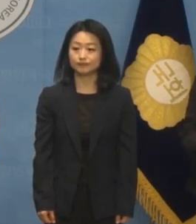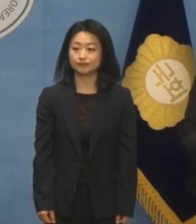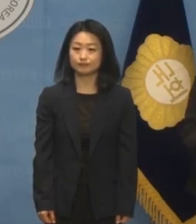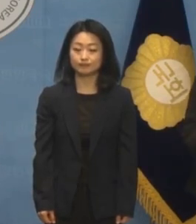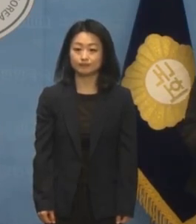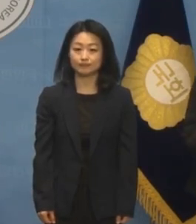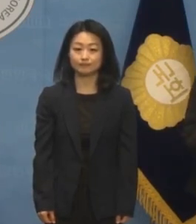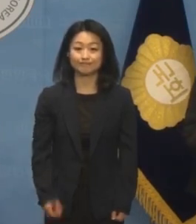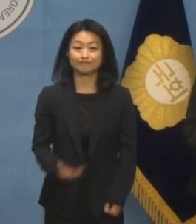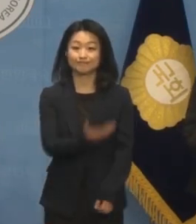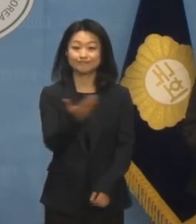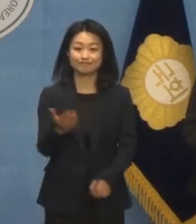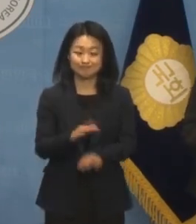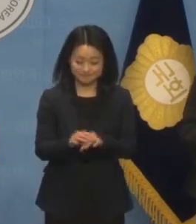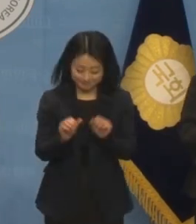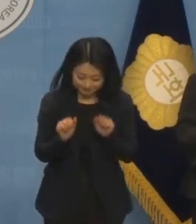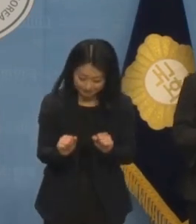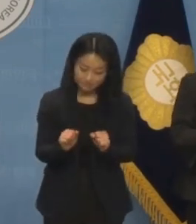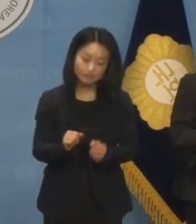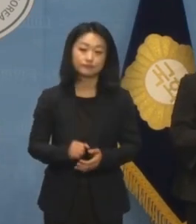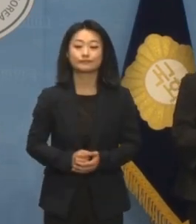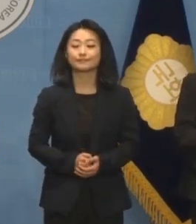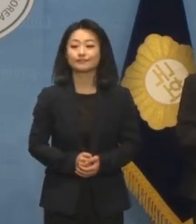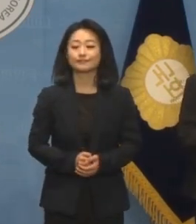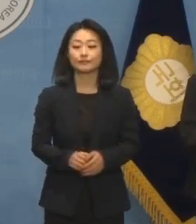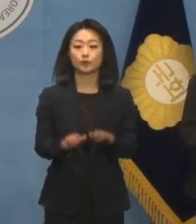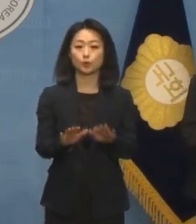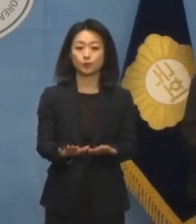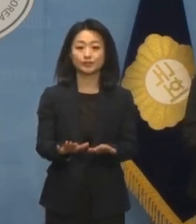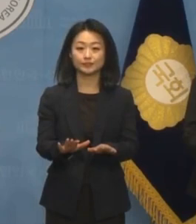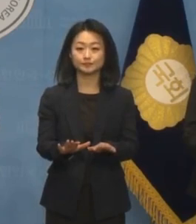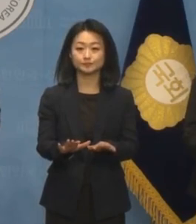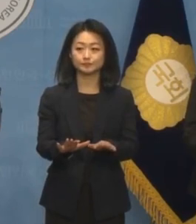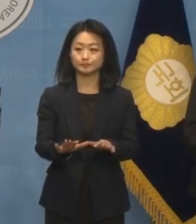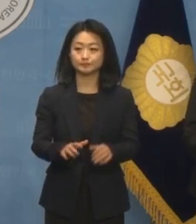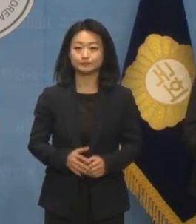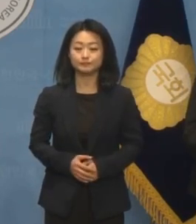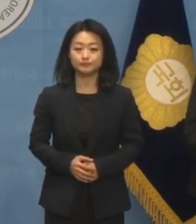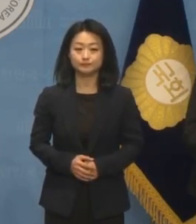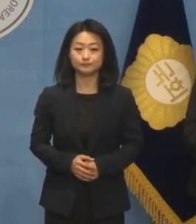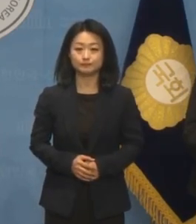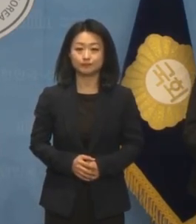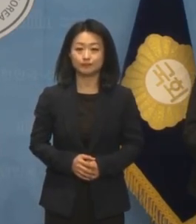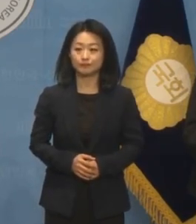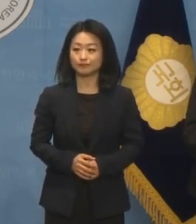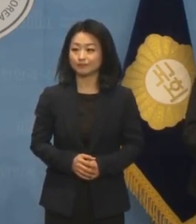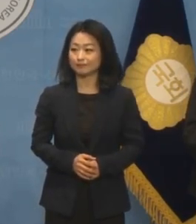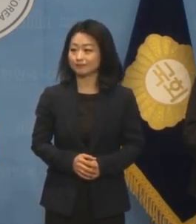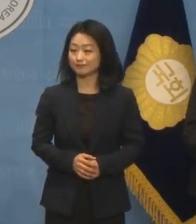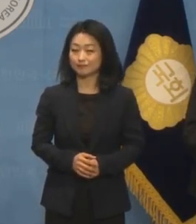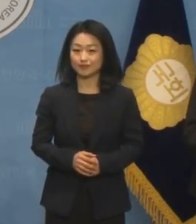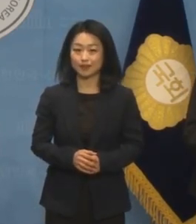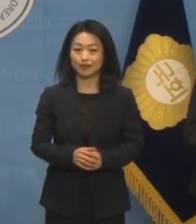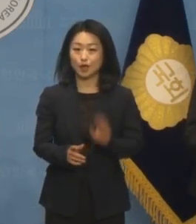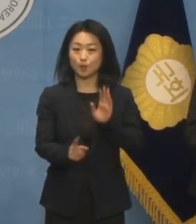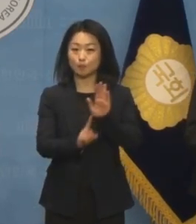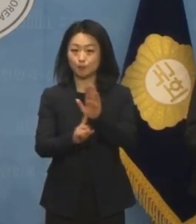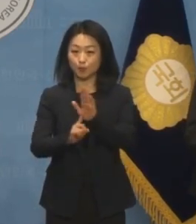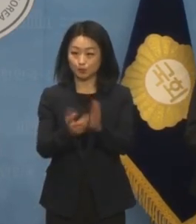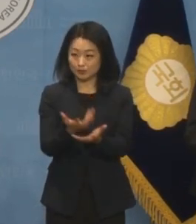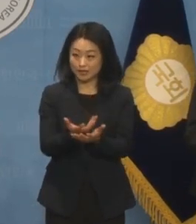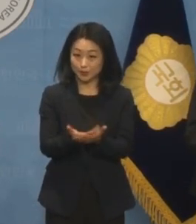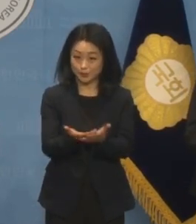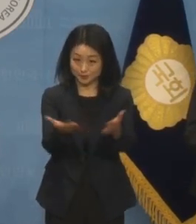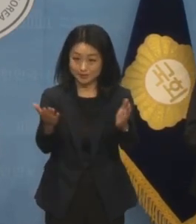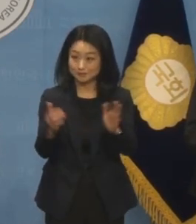예, 기자님들 안녕하십니까? 오늘 저희들 보도자료도 드린 것처럼